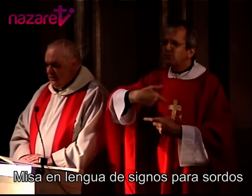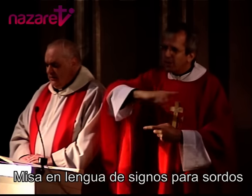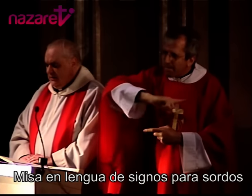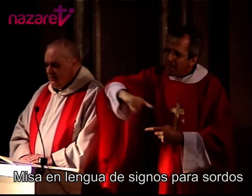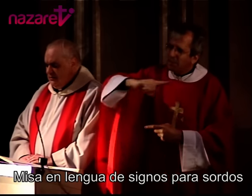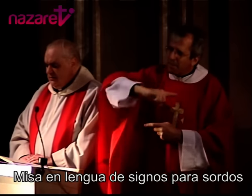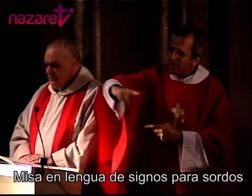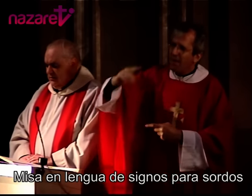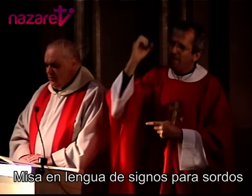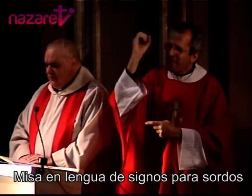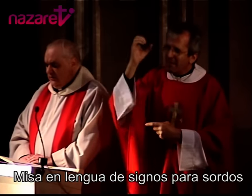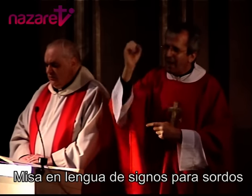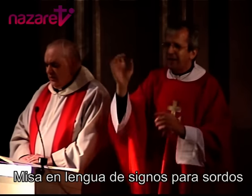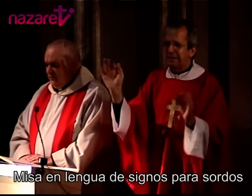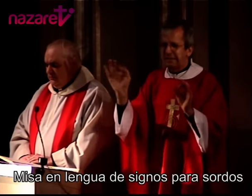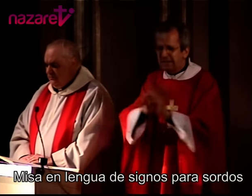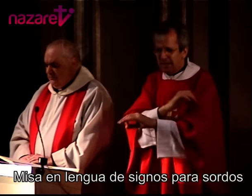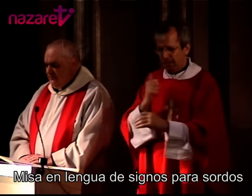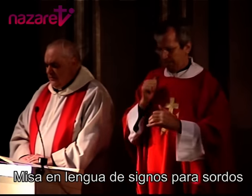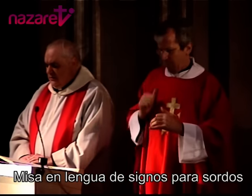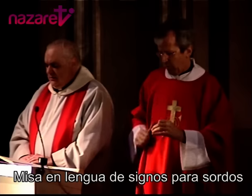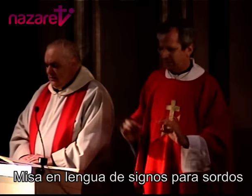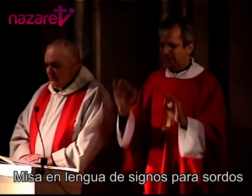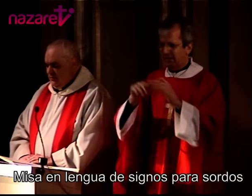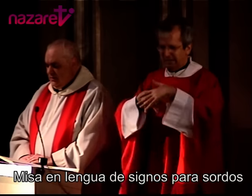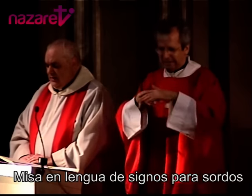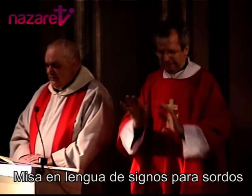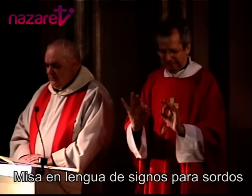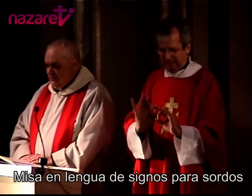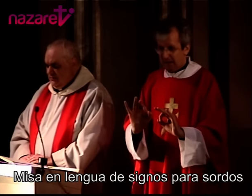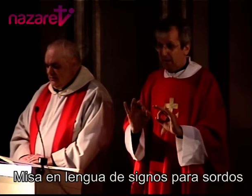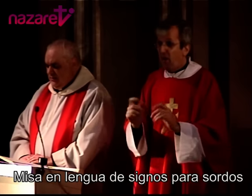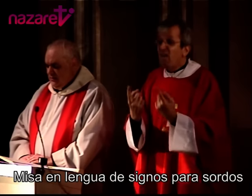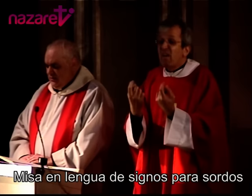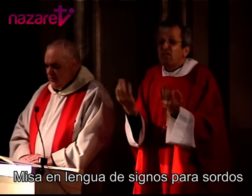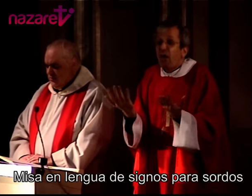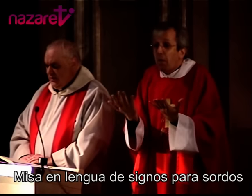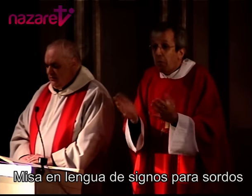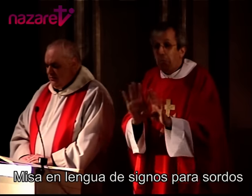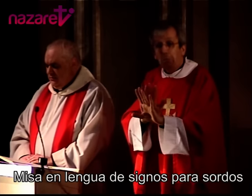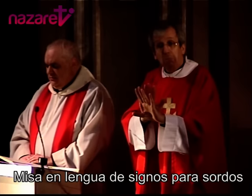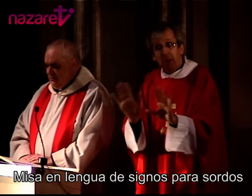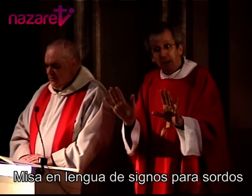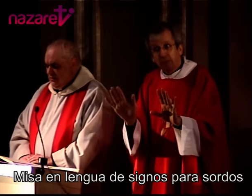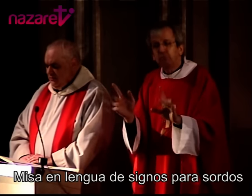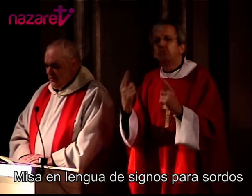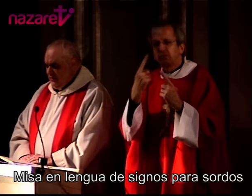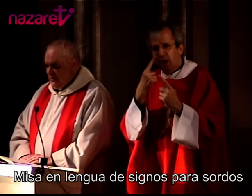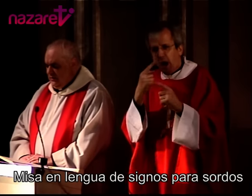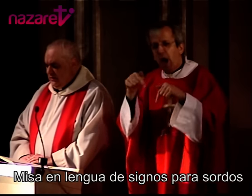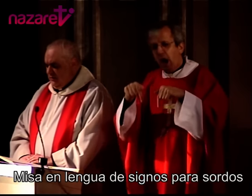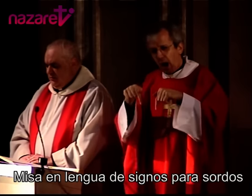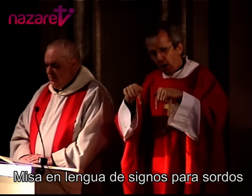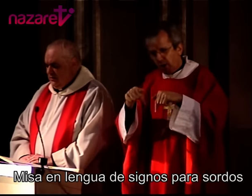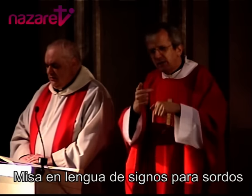ni sandalias, ¿os faltó algo?». Dijeron: «Nada». Jesús añadió: «Pero ahora